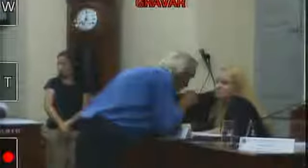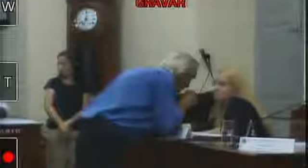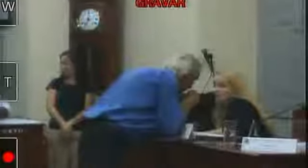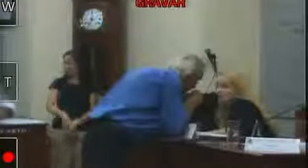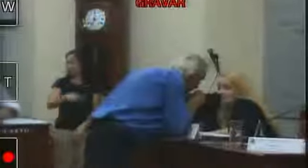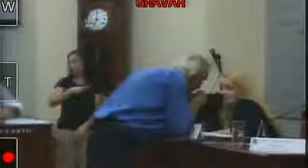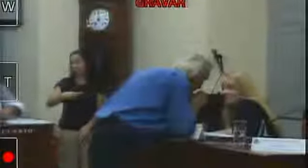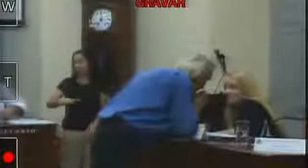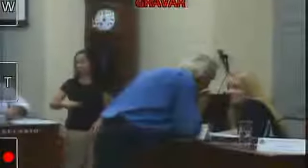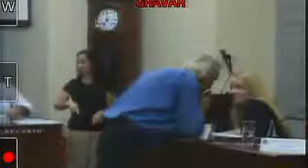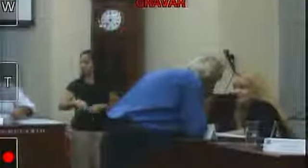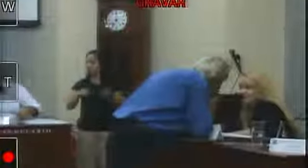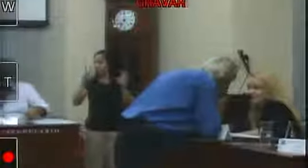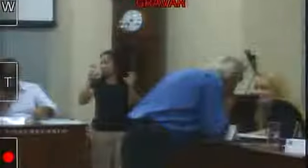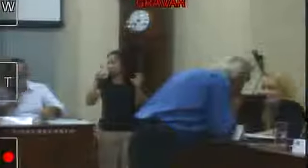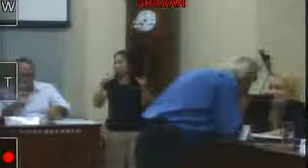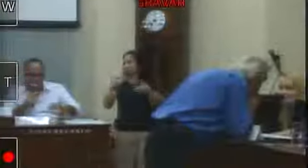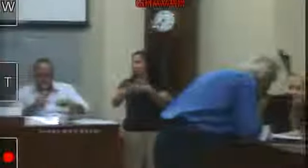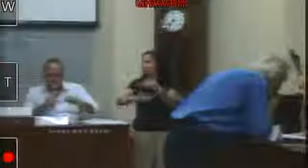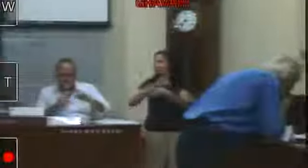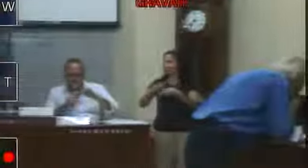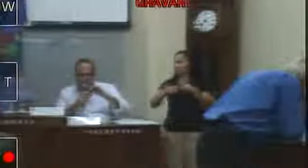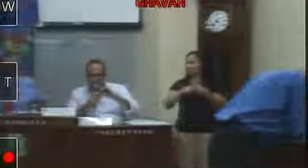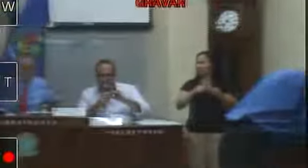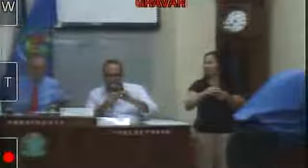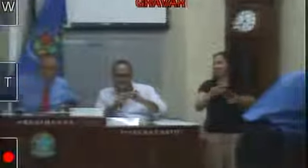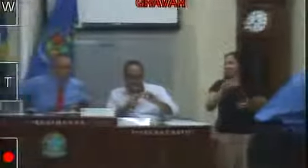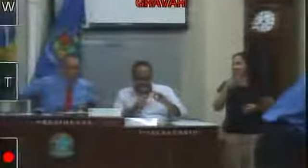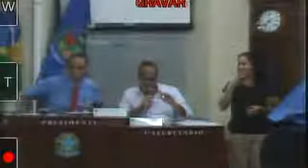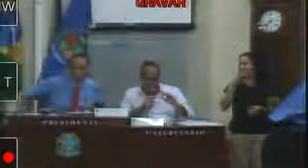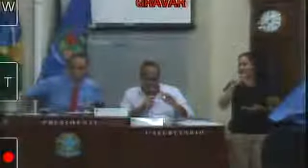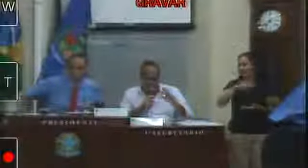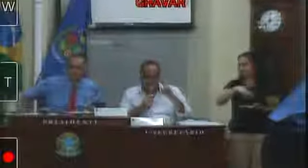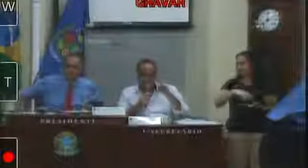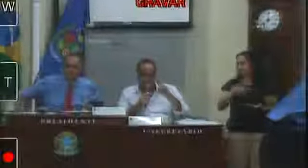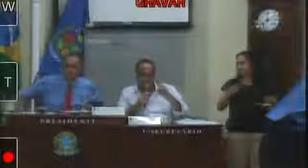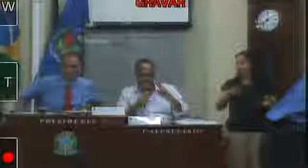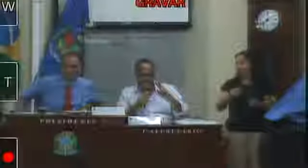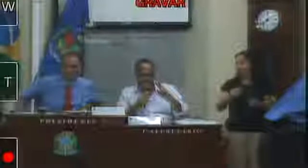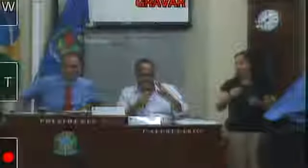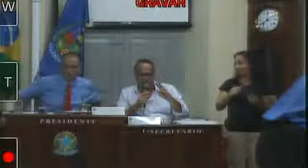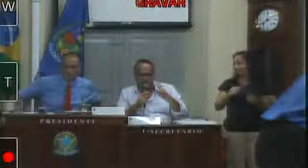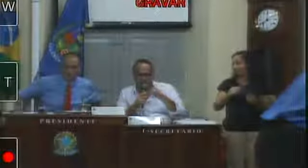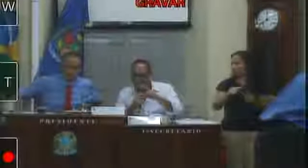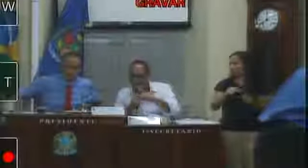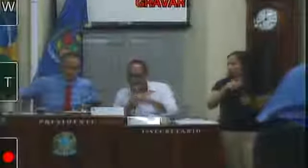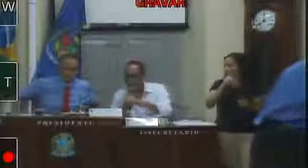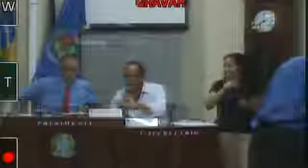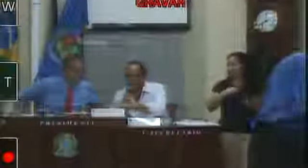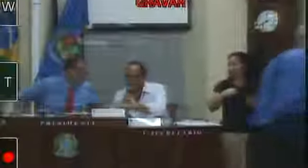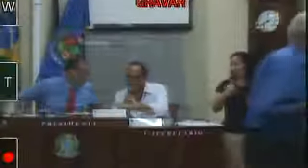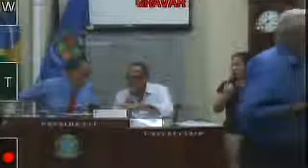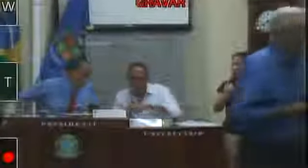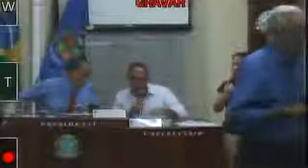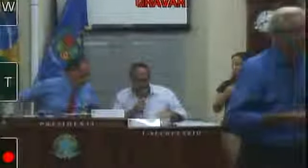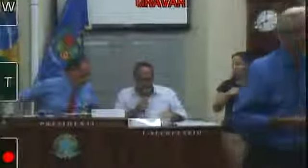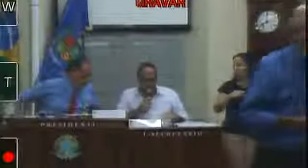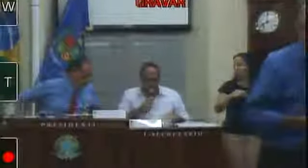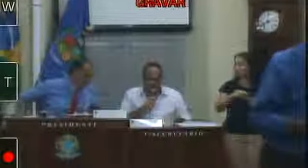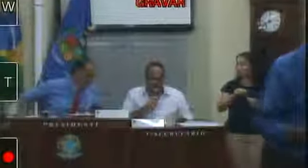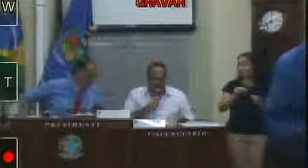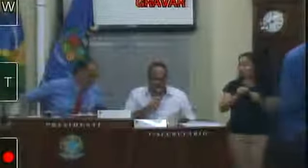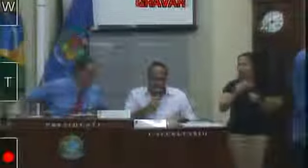Presidente, pertinente ao assunto, eu gostaria de fazer um requerimento oral, que eu tenho direito a um, que eu, se eu não me engano, eu só